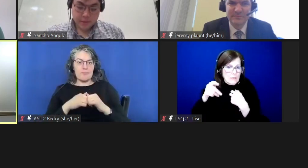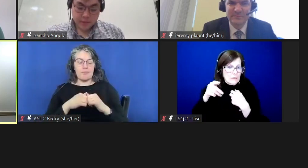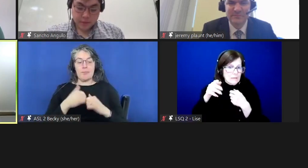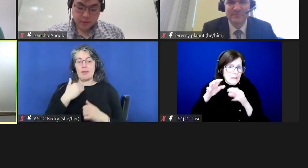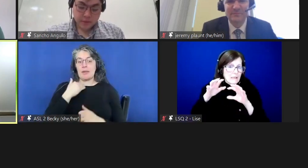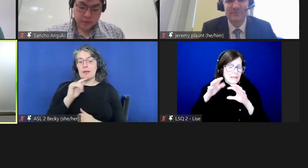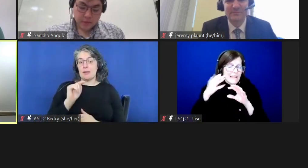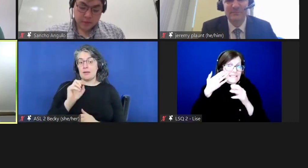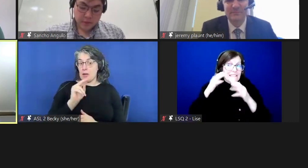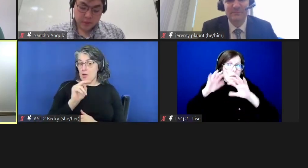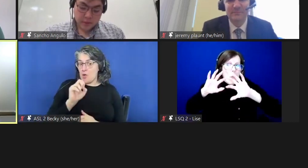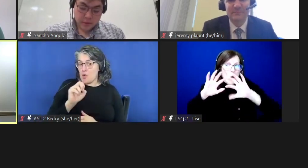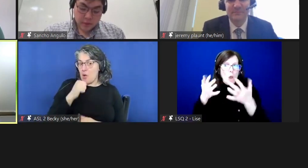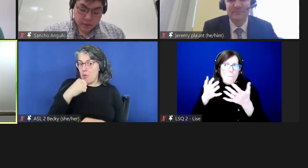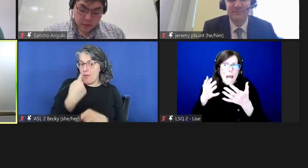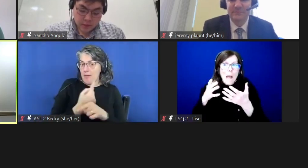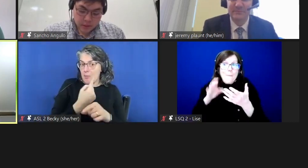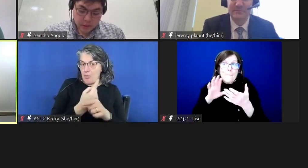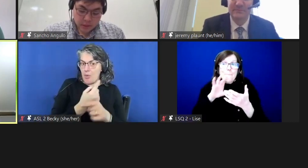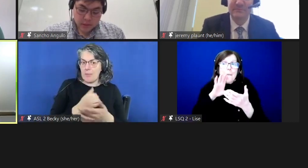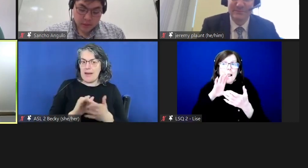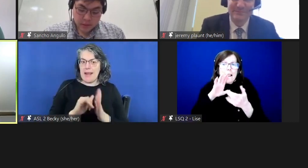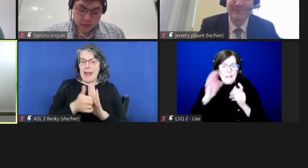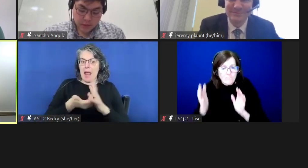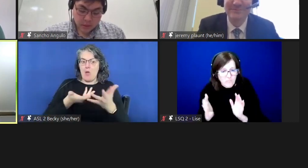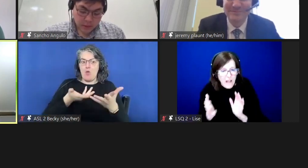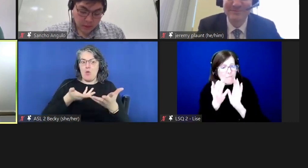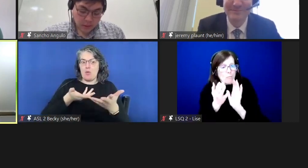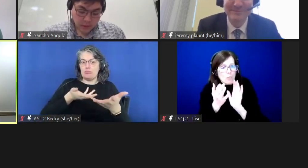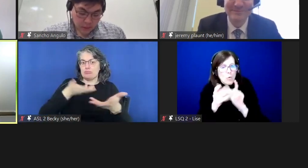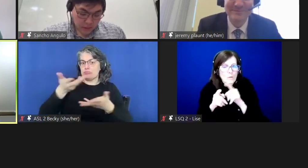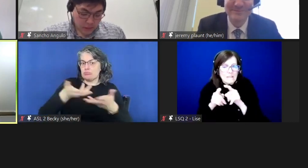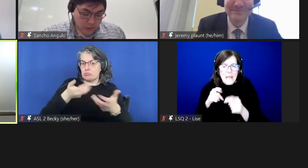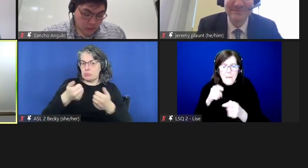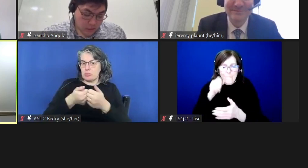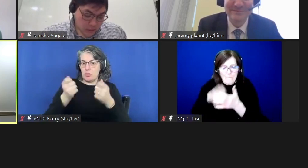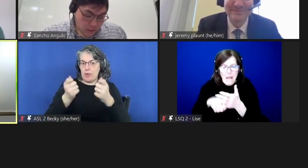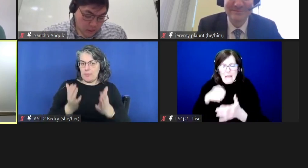s'adresser à vous et qui manque de sensibilité, quelle est la démarche à emprunter?